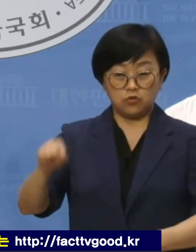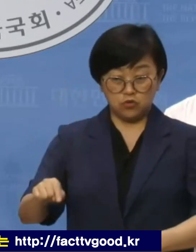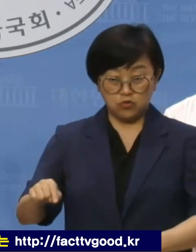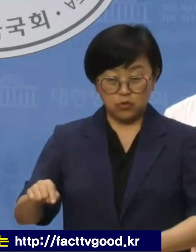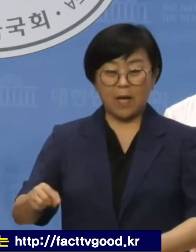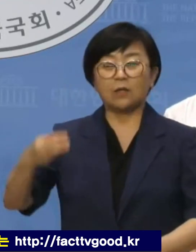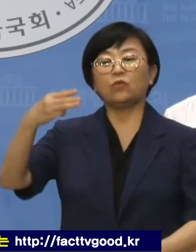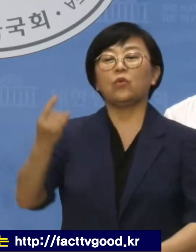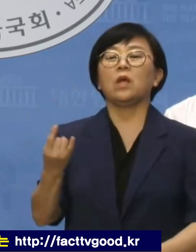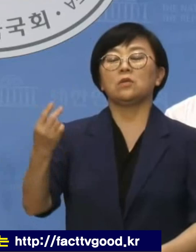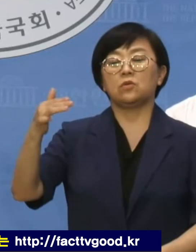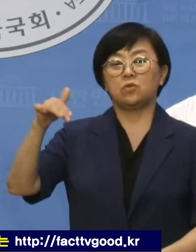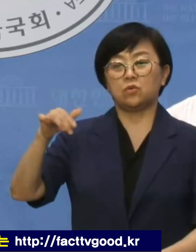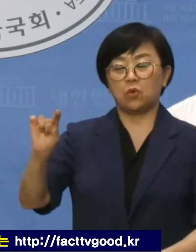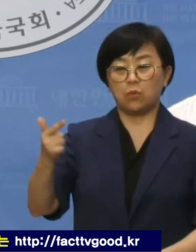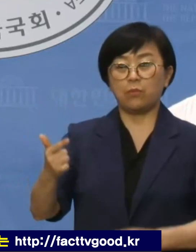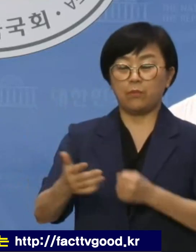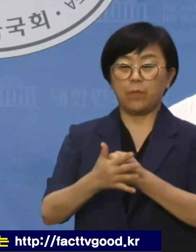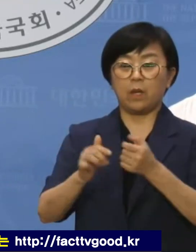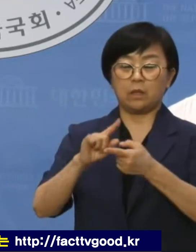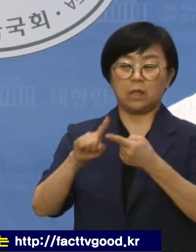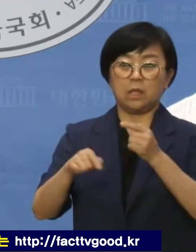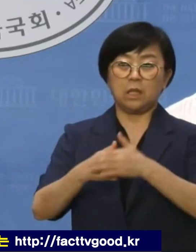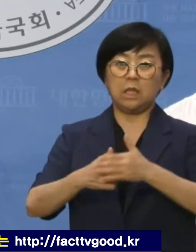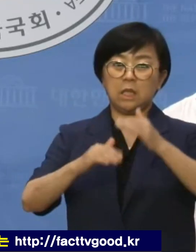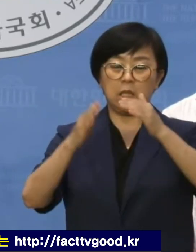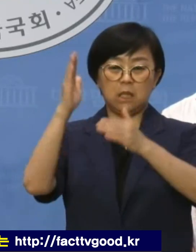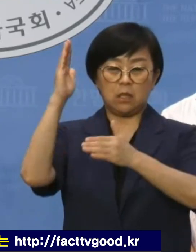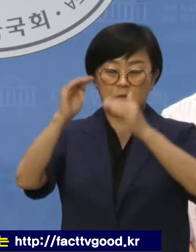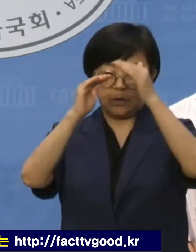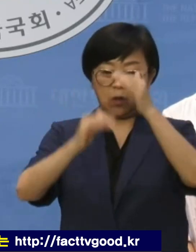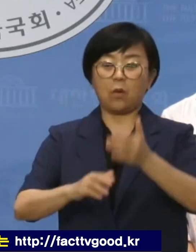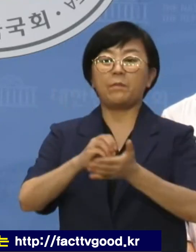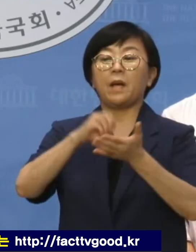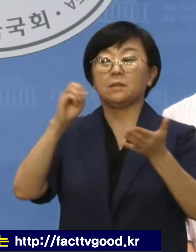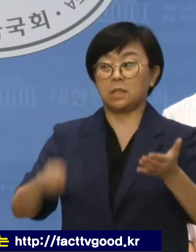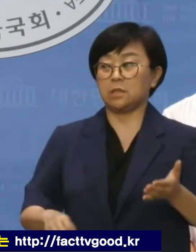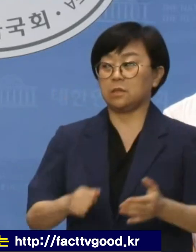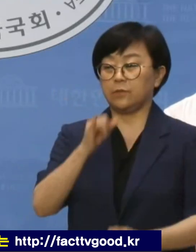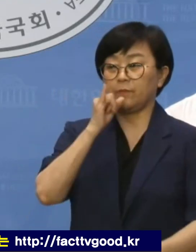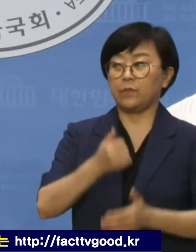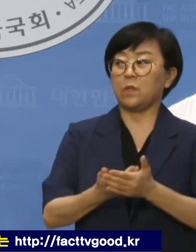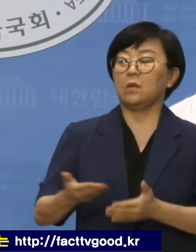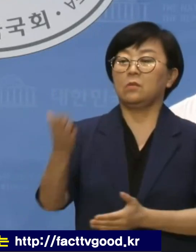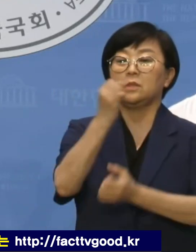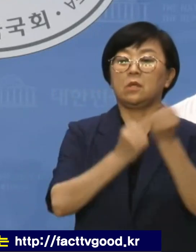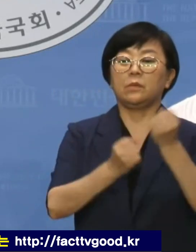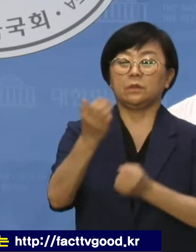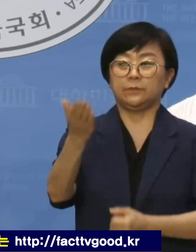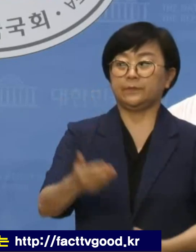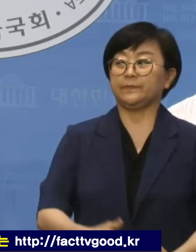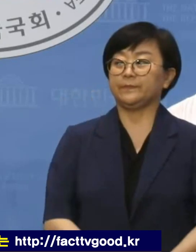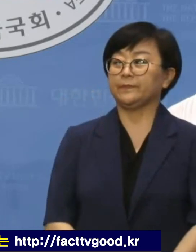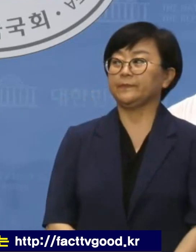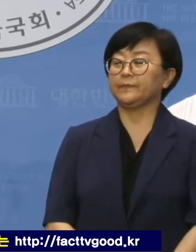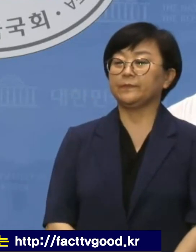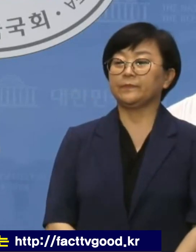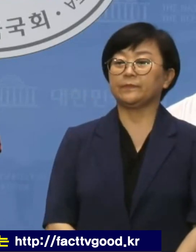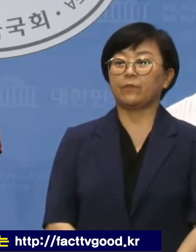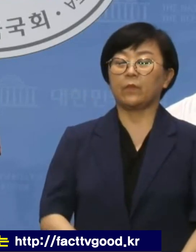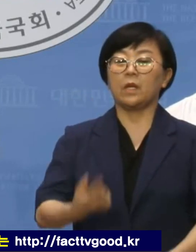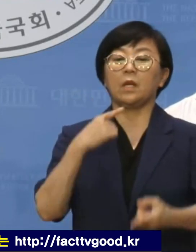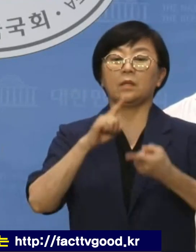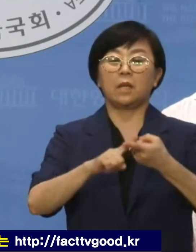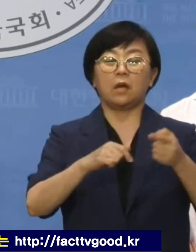경기 광주시 태촌면 남정면의 이야기는 거의 묻혀 있습니다. 그래서 차근차근 여러분께 설명을 드리도록 하겠습니다.